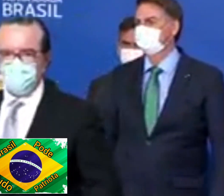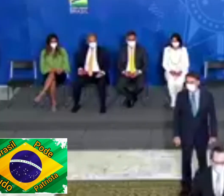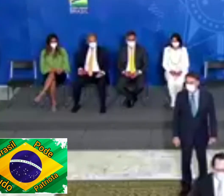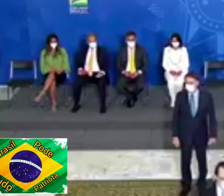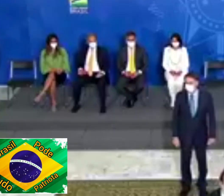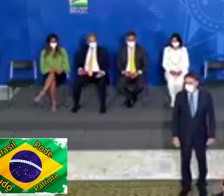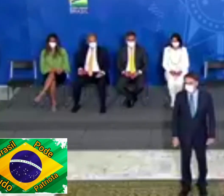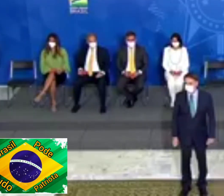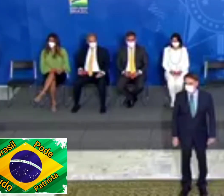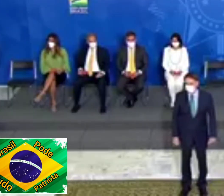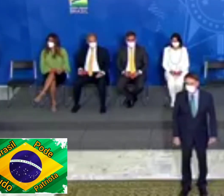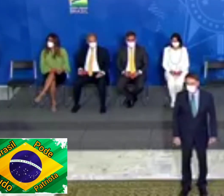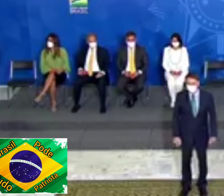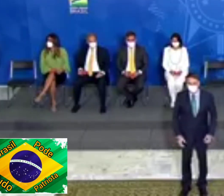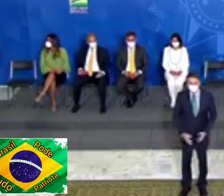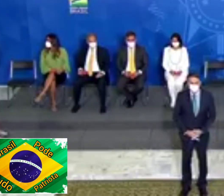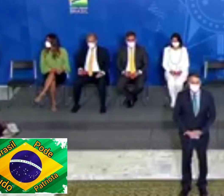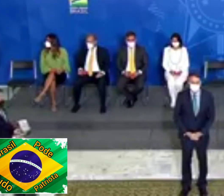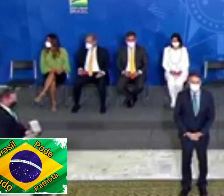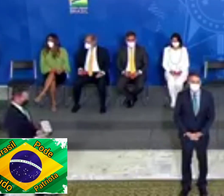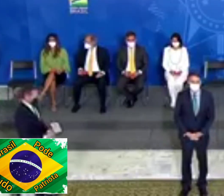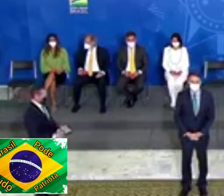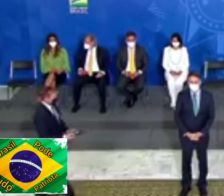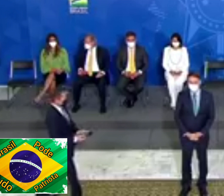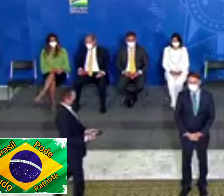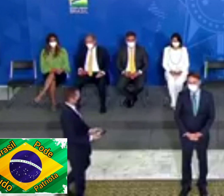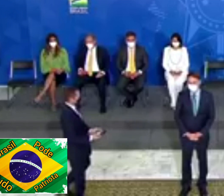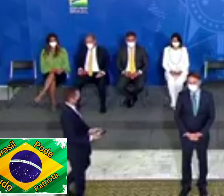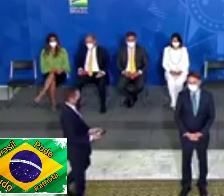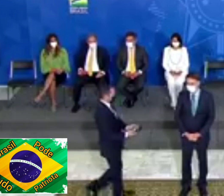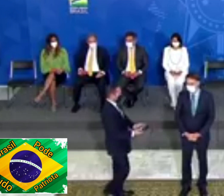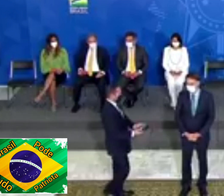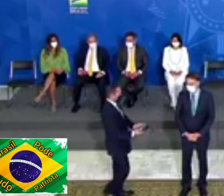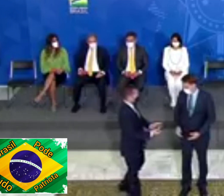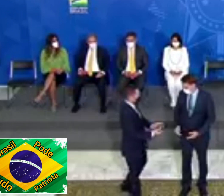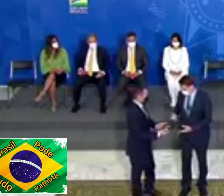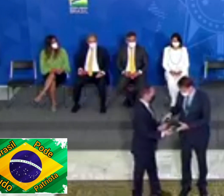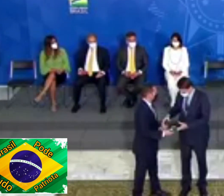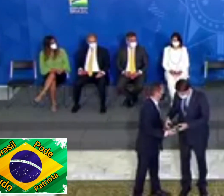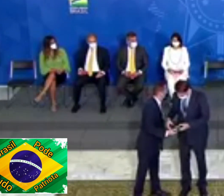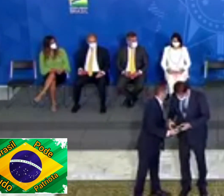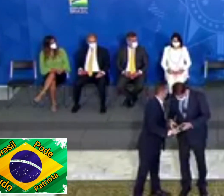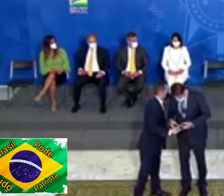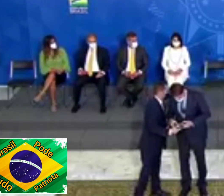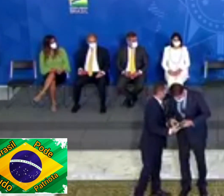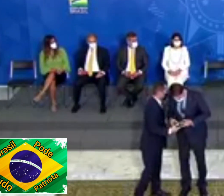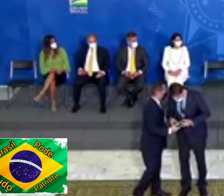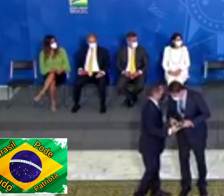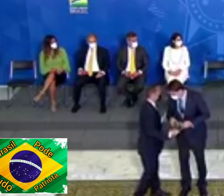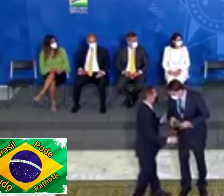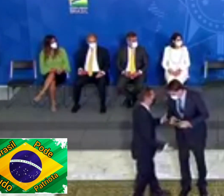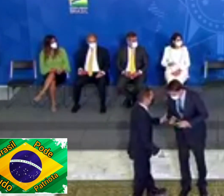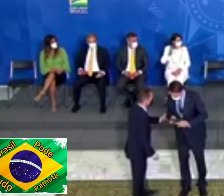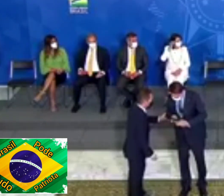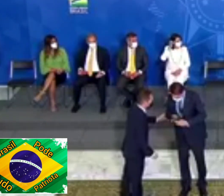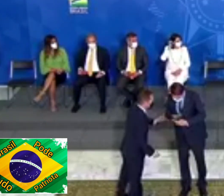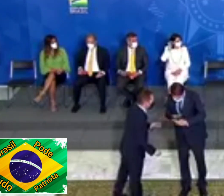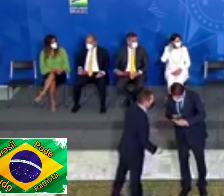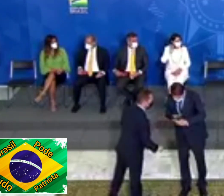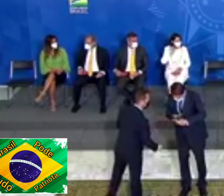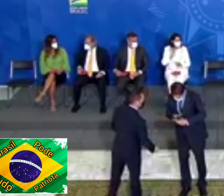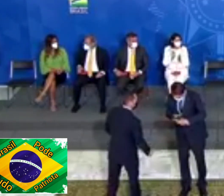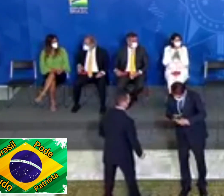E, por fim, Dr. Luiz Henrique Silva Borsato, médico cirurgião da Santa Casa